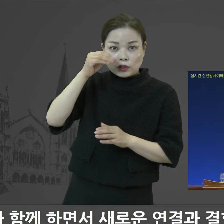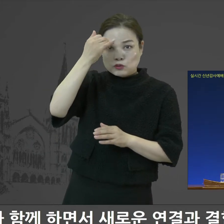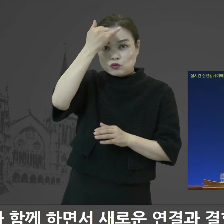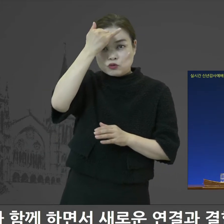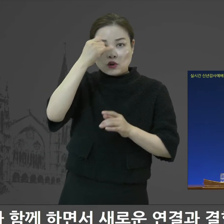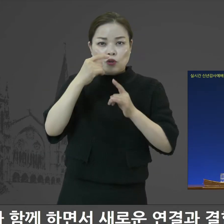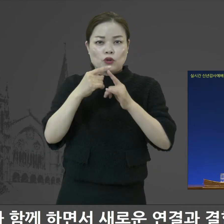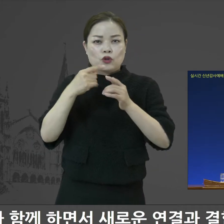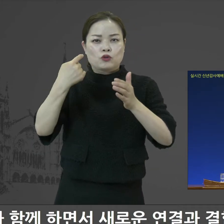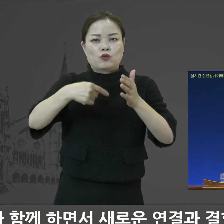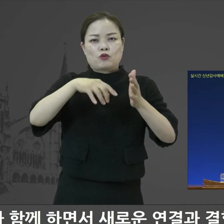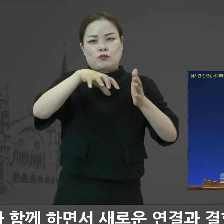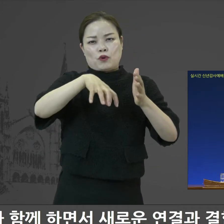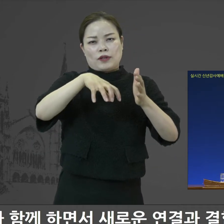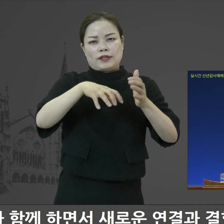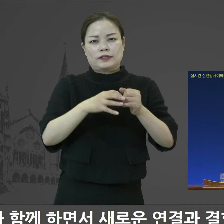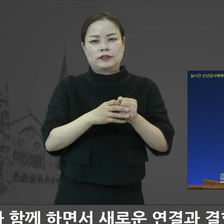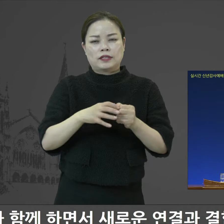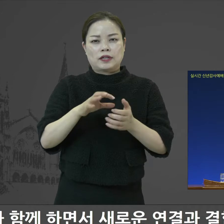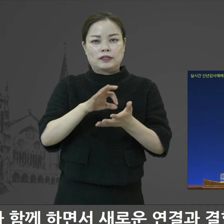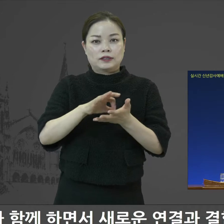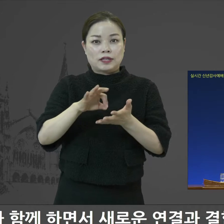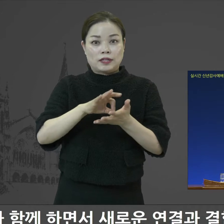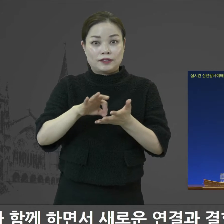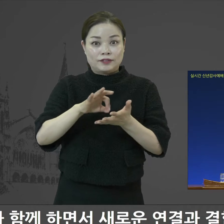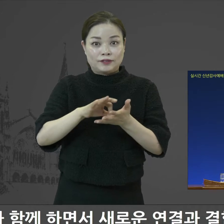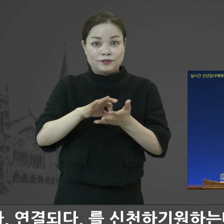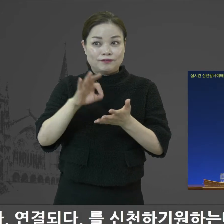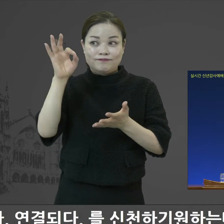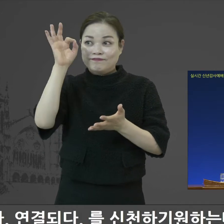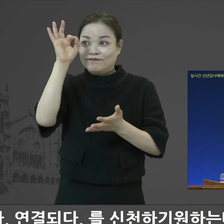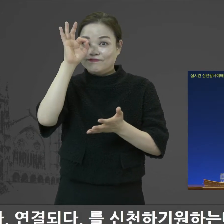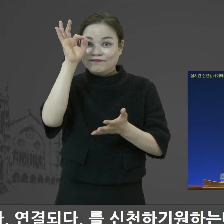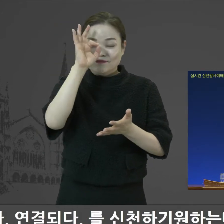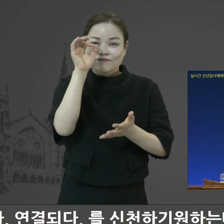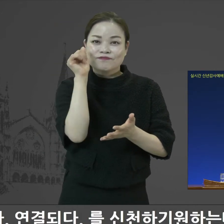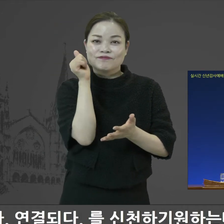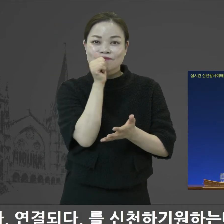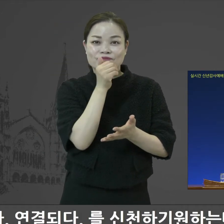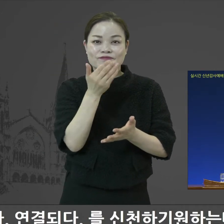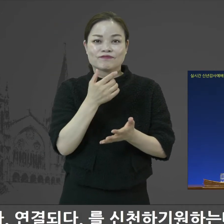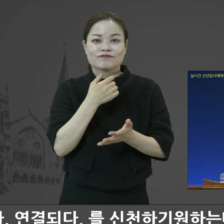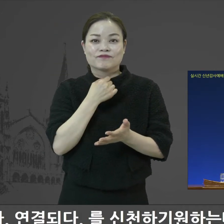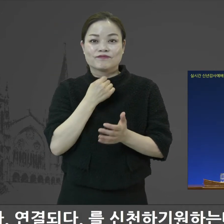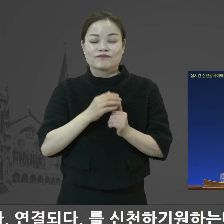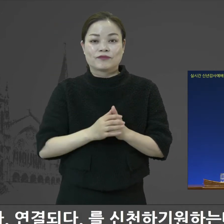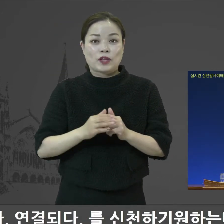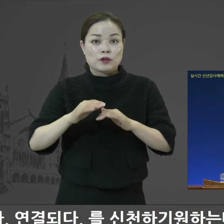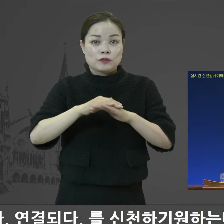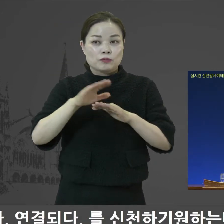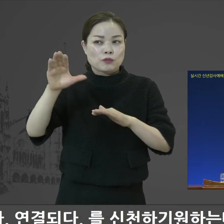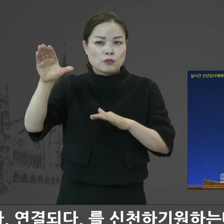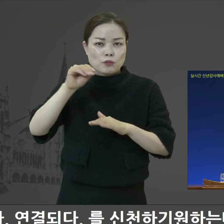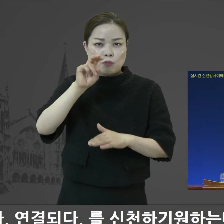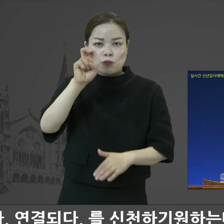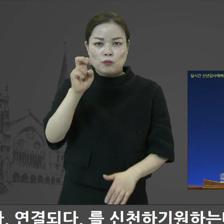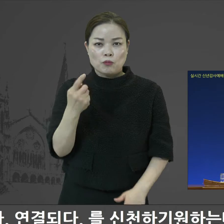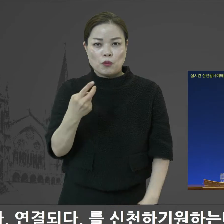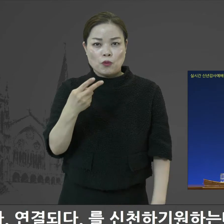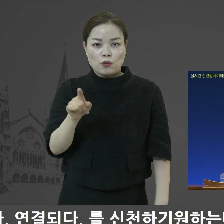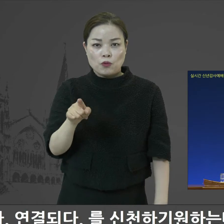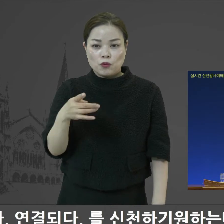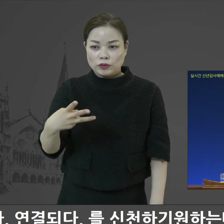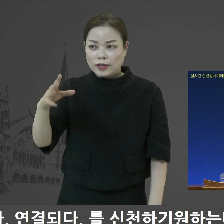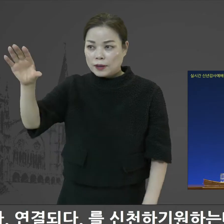충현 교육부에서 먼저 적용하고 찾아보고 소개하려고 합니다. 그런데 이 모델이 교회 각 부서에도